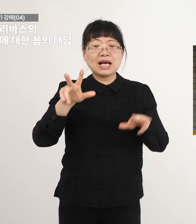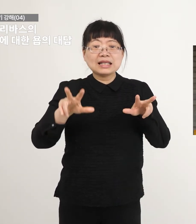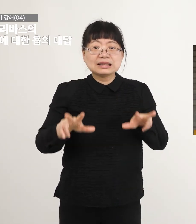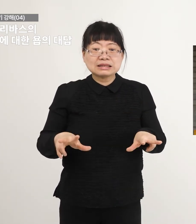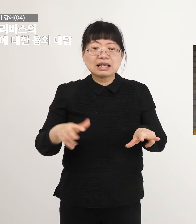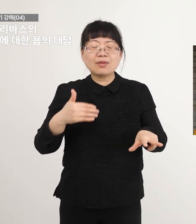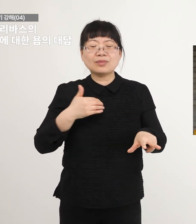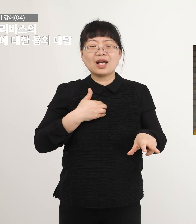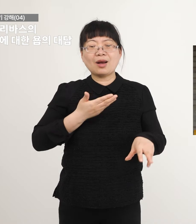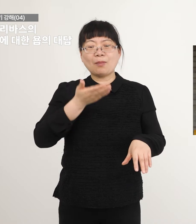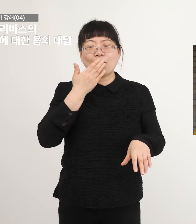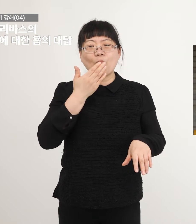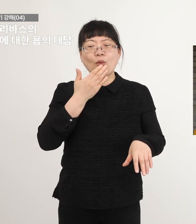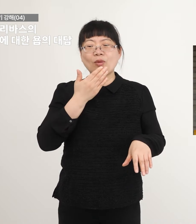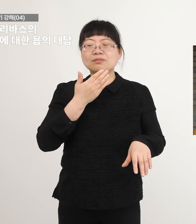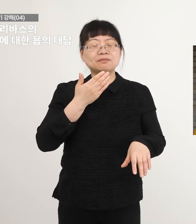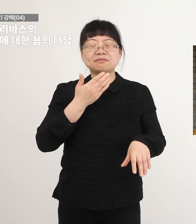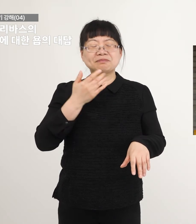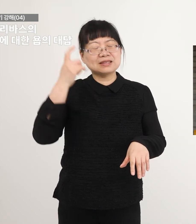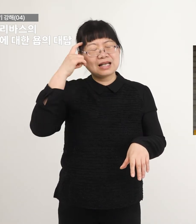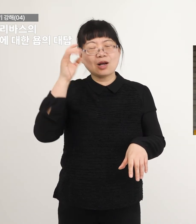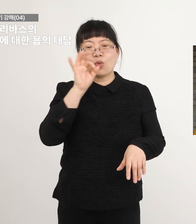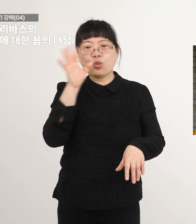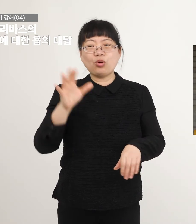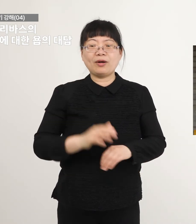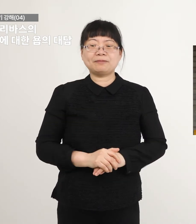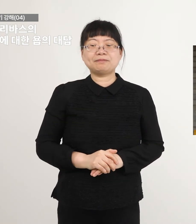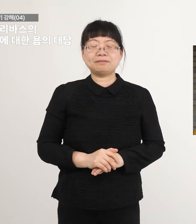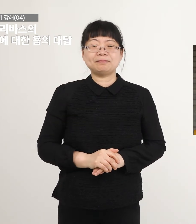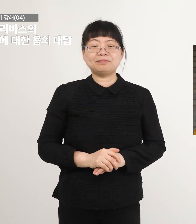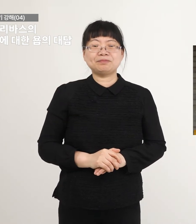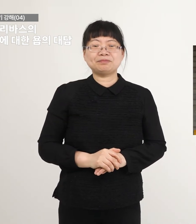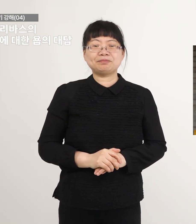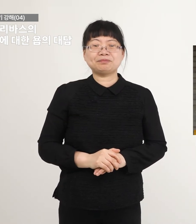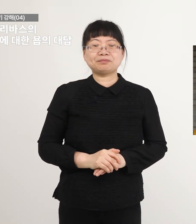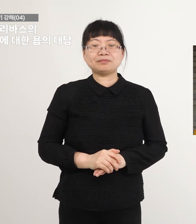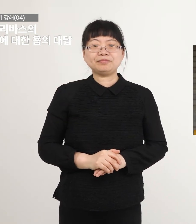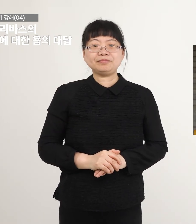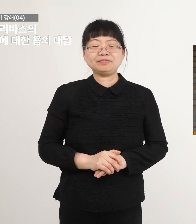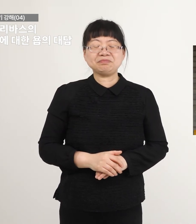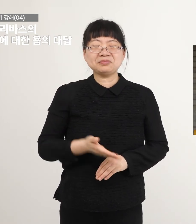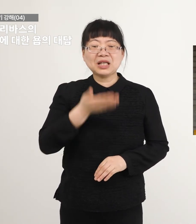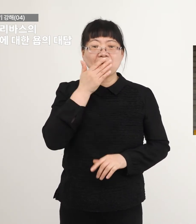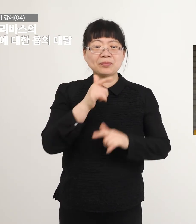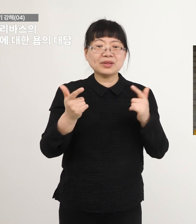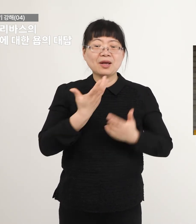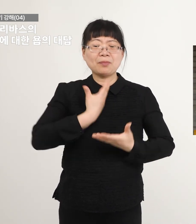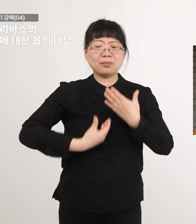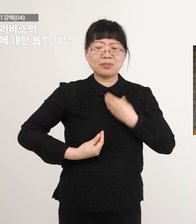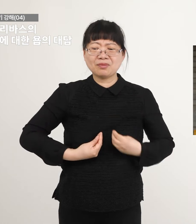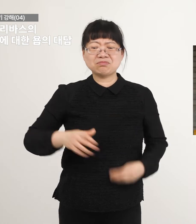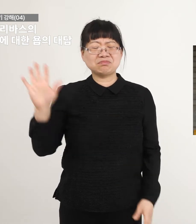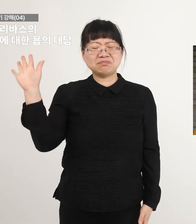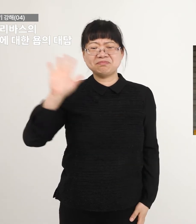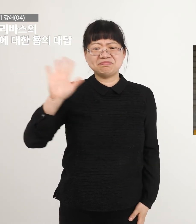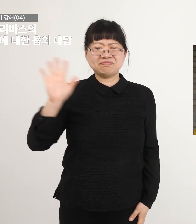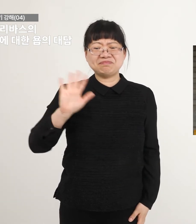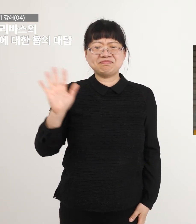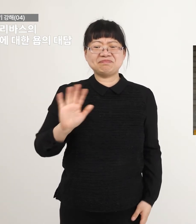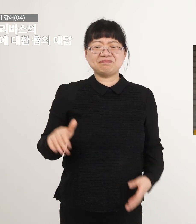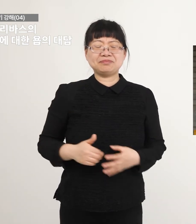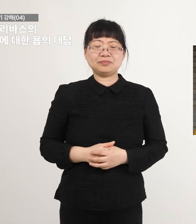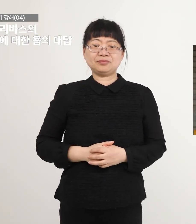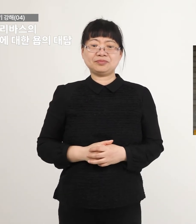이제 식욕도 다 떨어졌다. 밥맛을 잃었다. 음식이 내 목구멍으로 넘어가지 않는다, 그